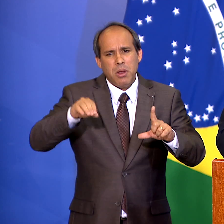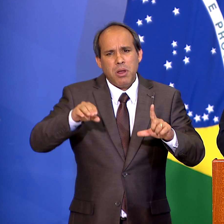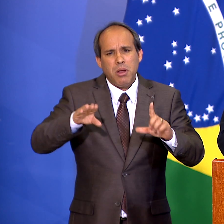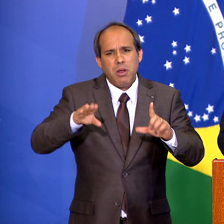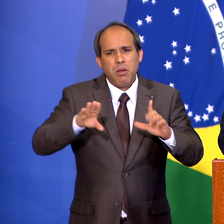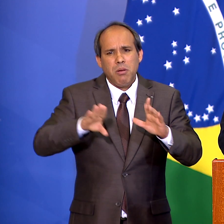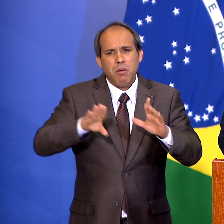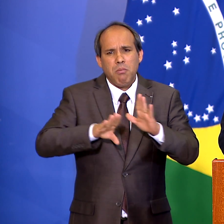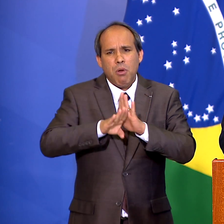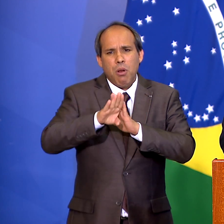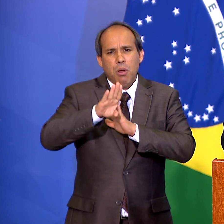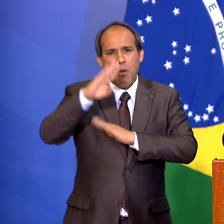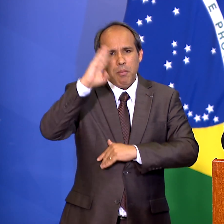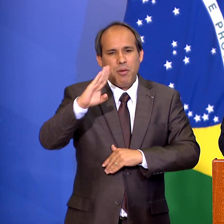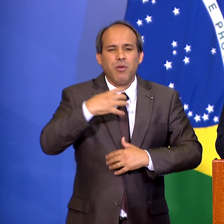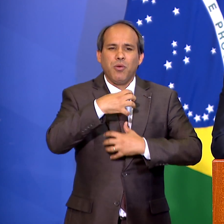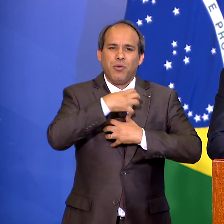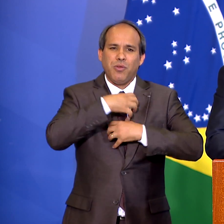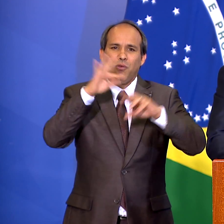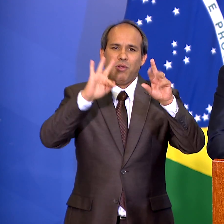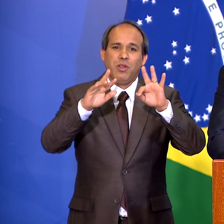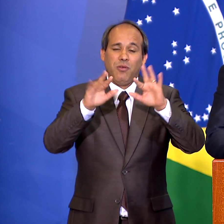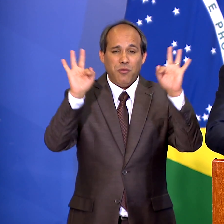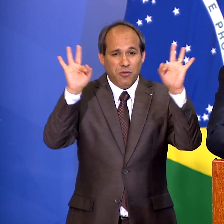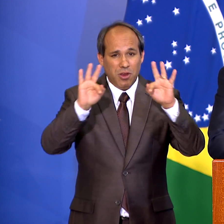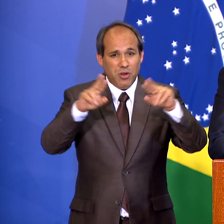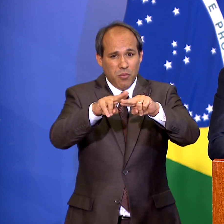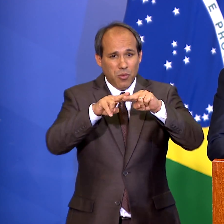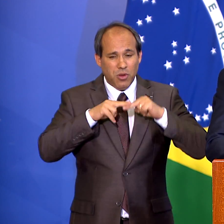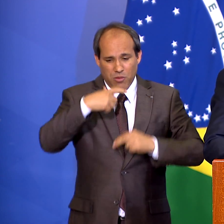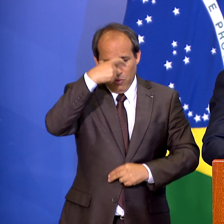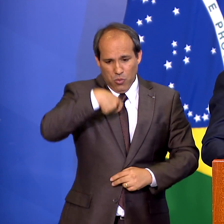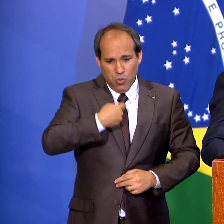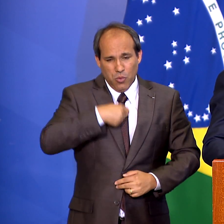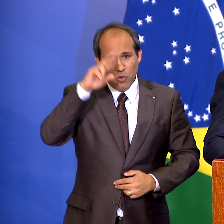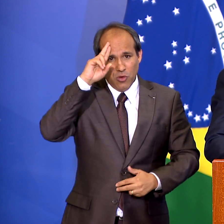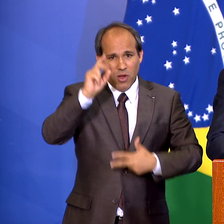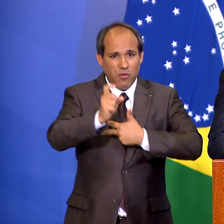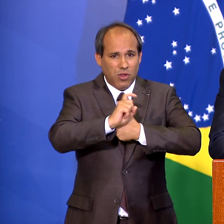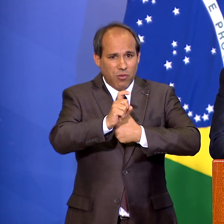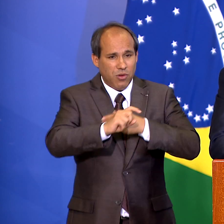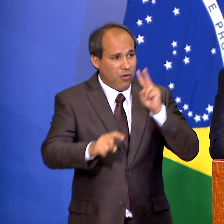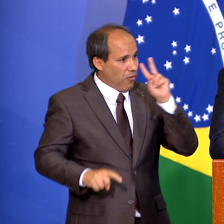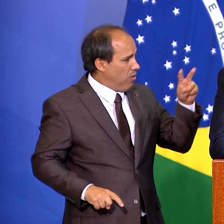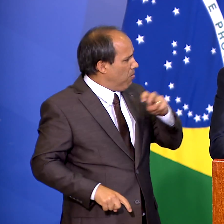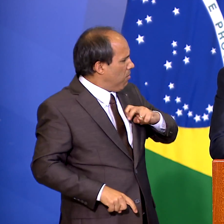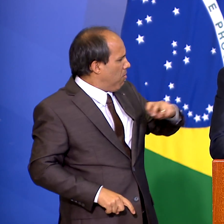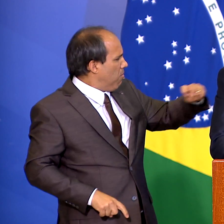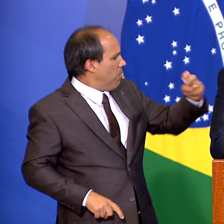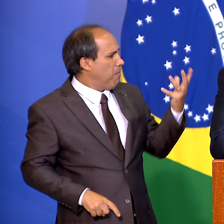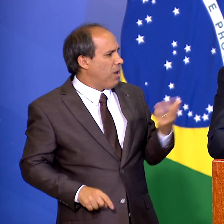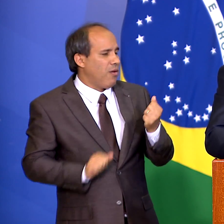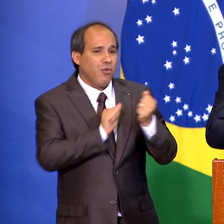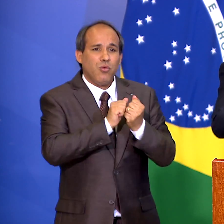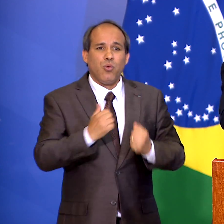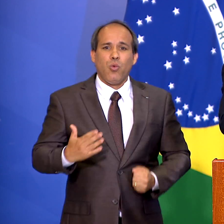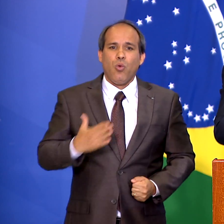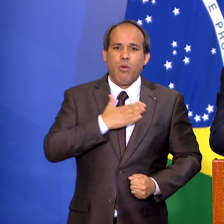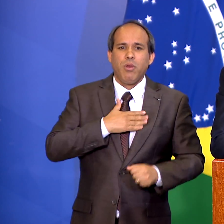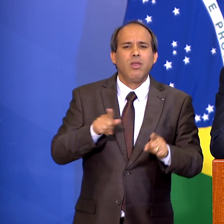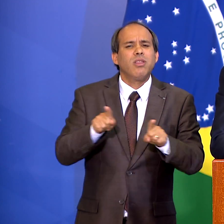muito bem. Eu fico feliz com isso, por estar à frente do Executivo e ter pessoas maravilhosas ao meu lado,